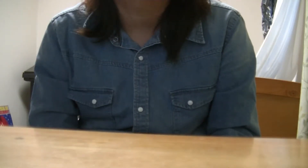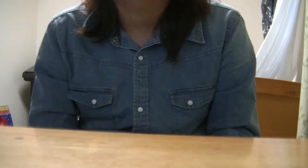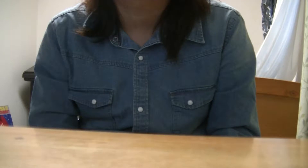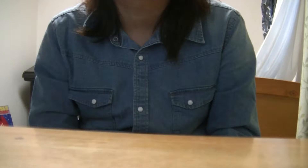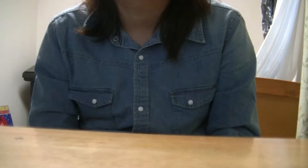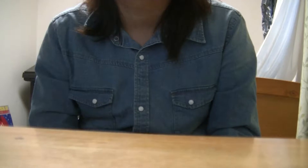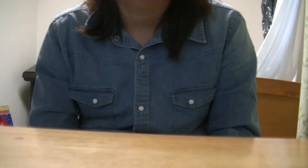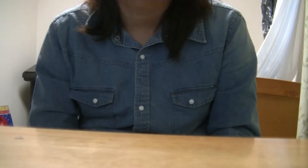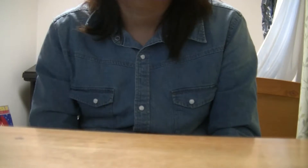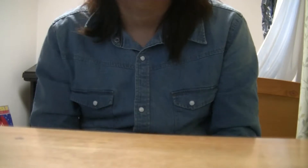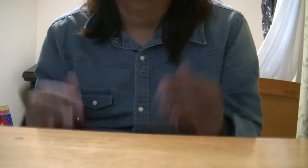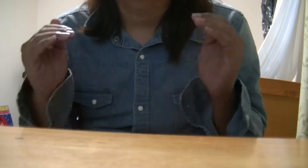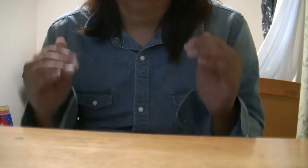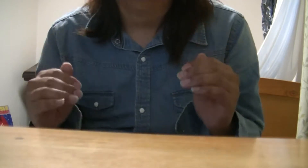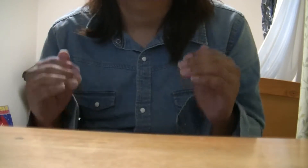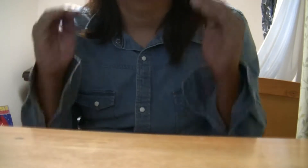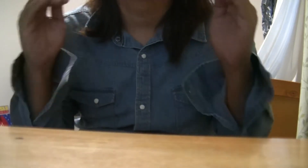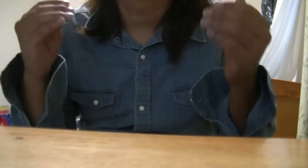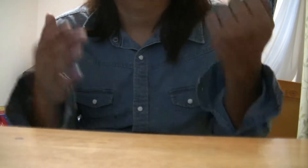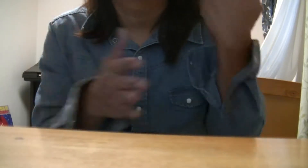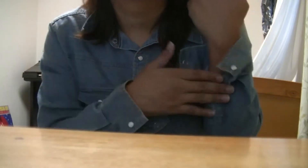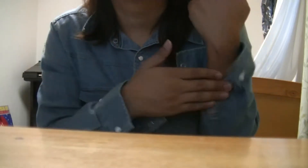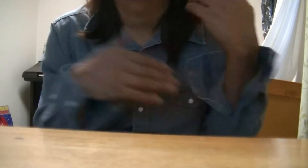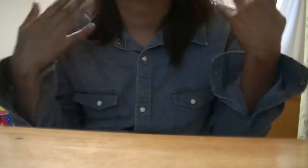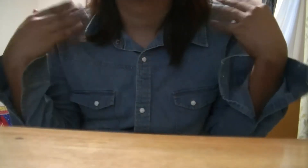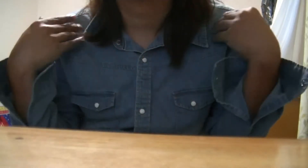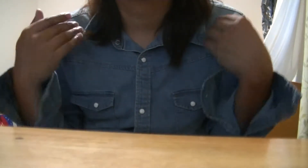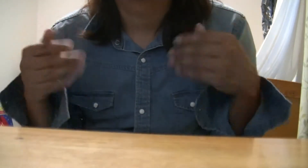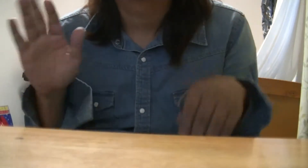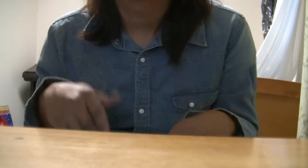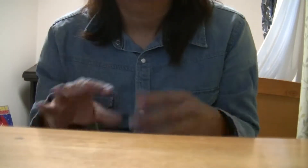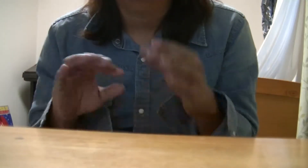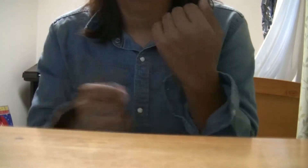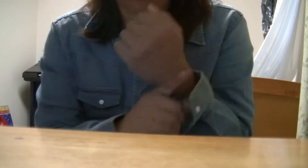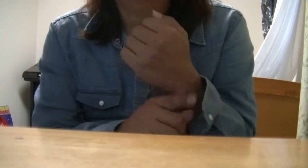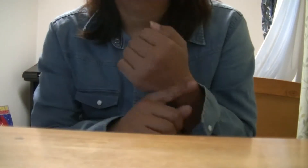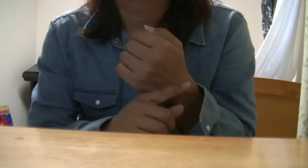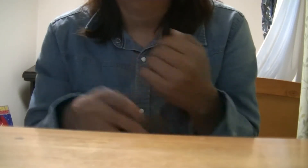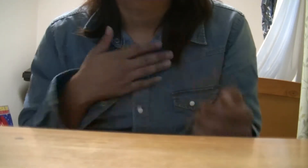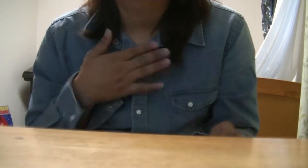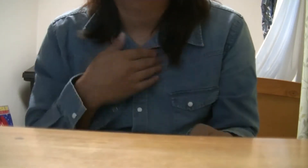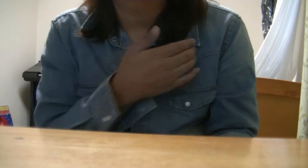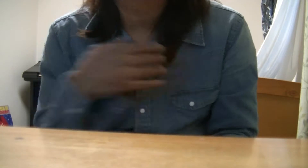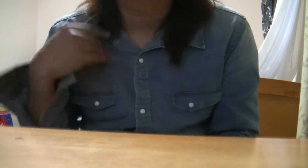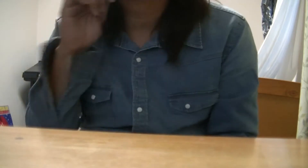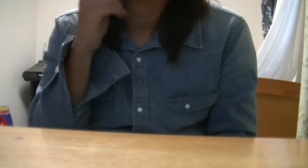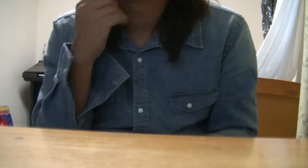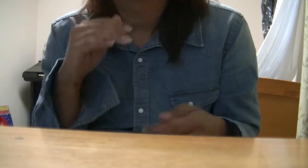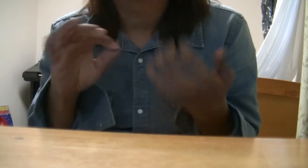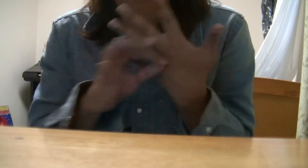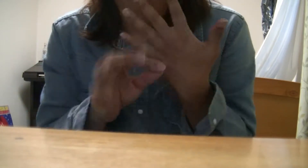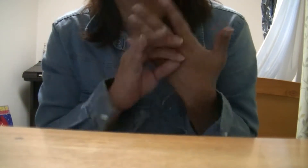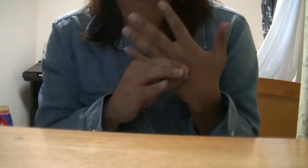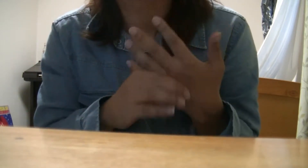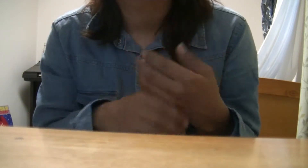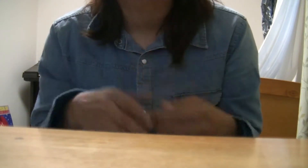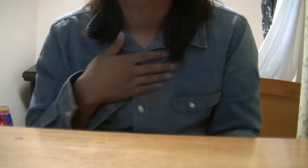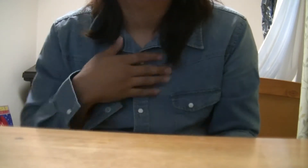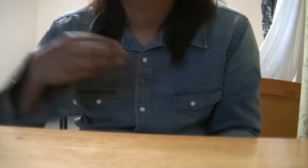ルがはっきり言って必要ですね。なんでかっていうと、自分にはできないことを任せる。例えばですね、僕マクドナルドの店長